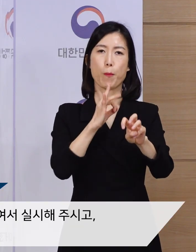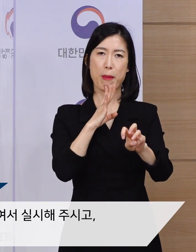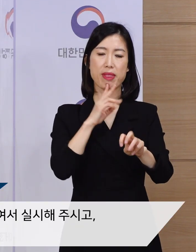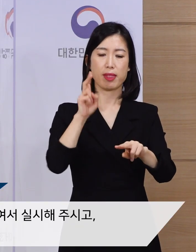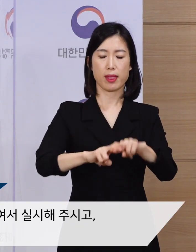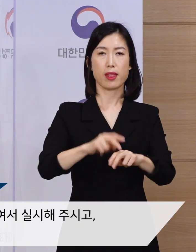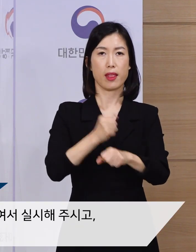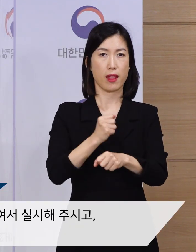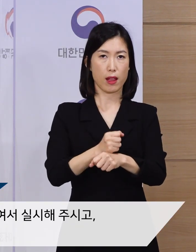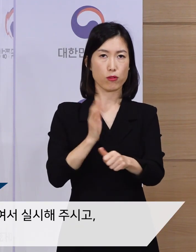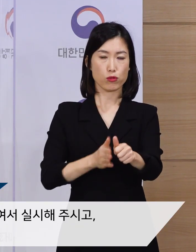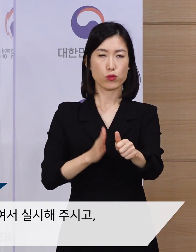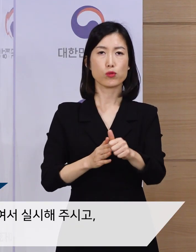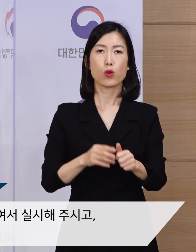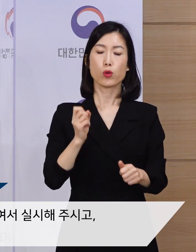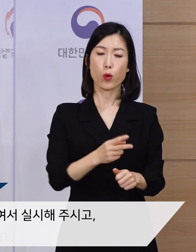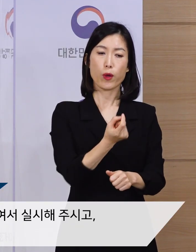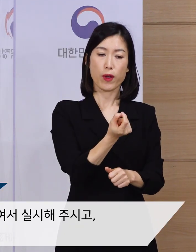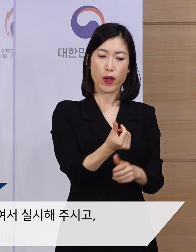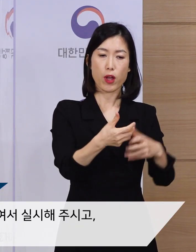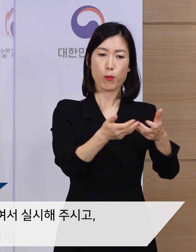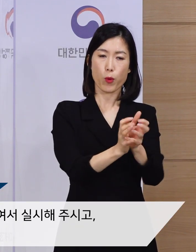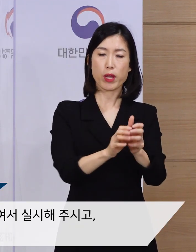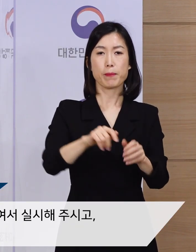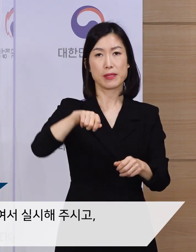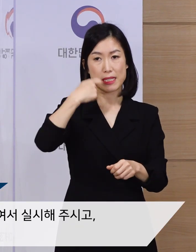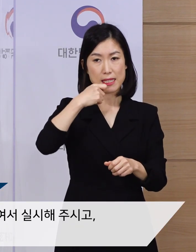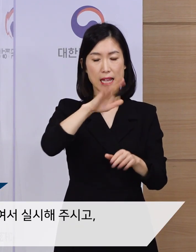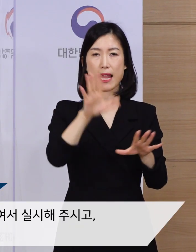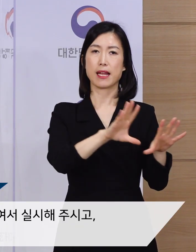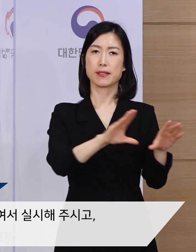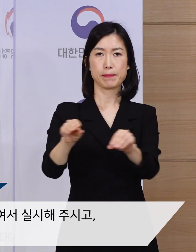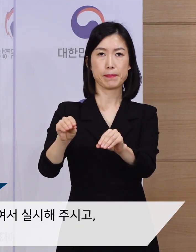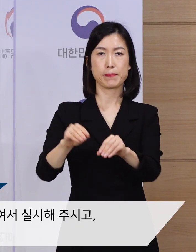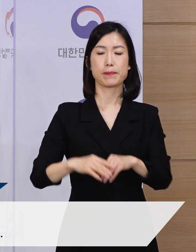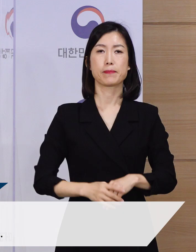주시고 이외 소모임과 식사 등은 금지됩니다.